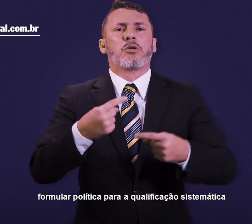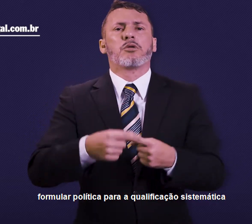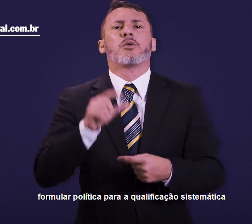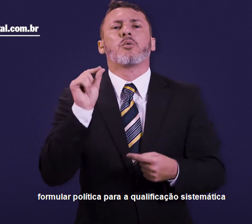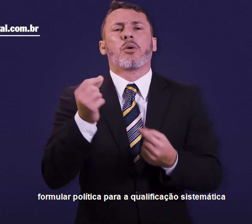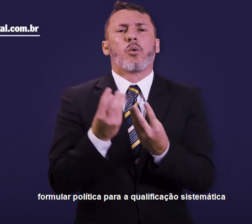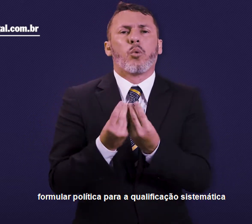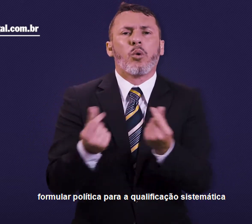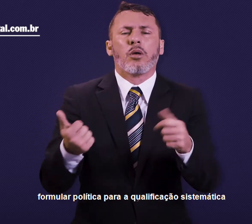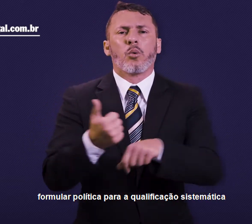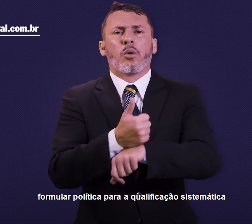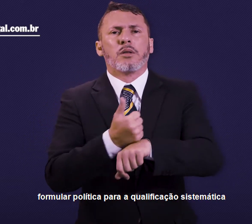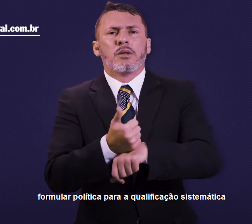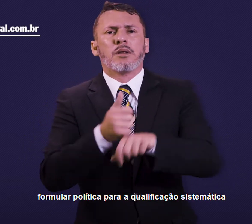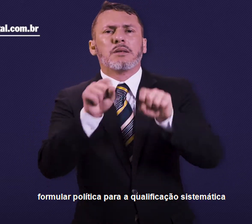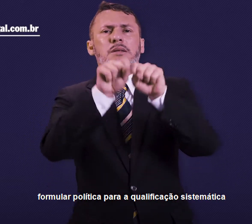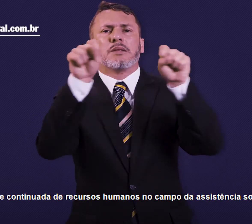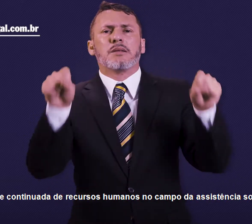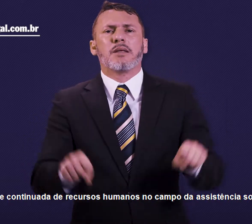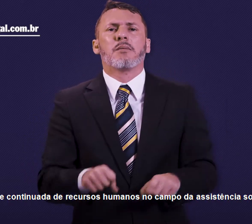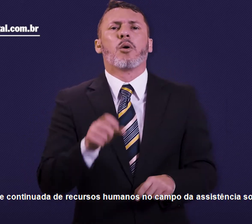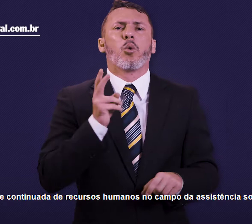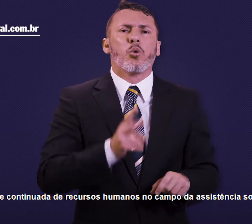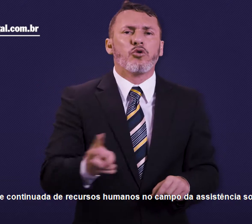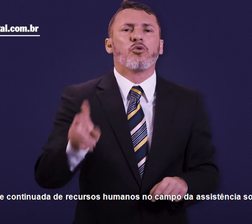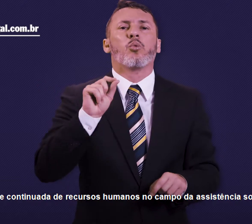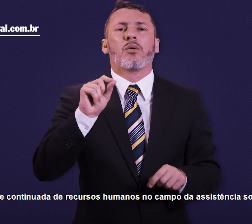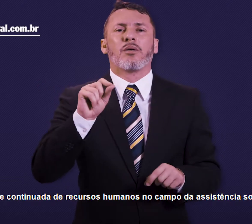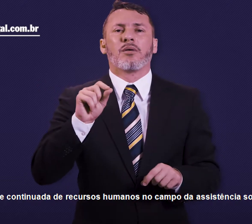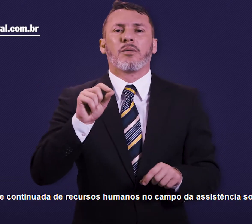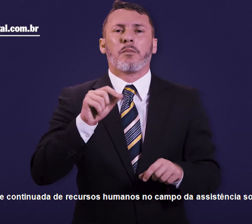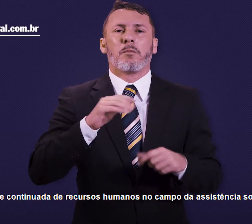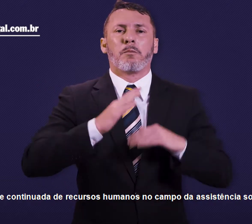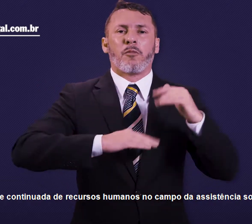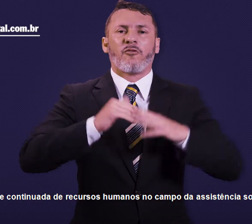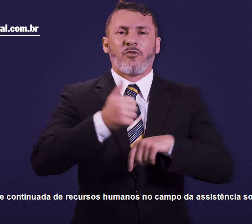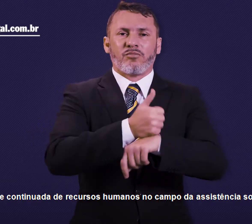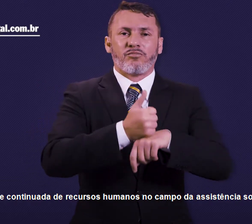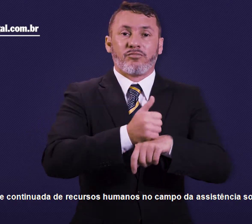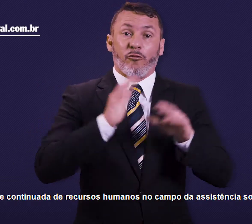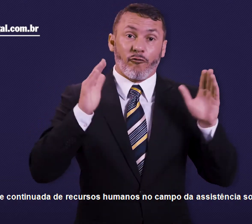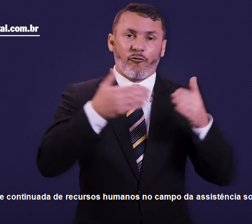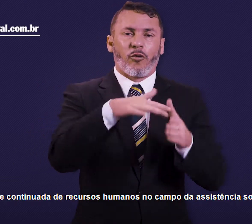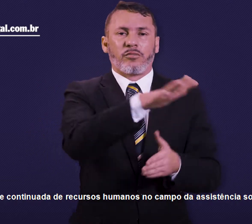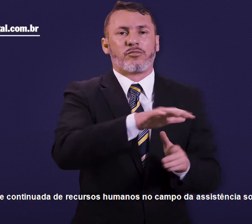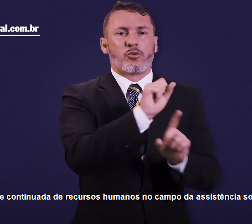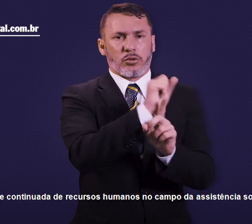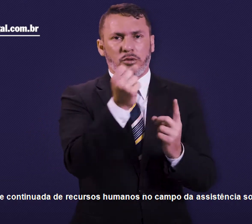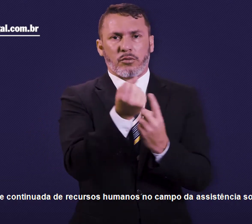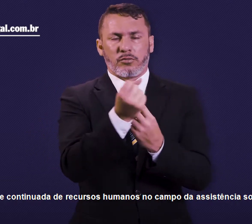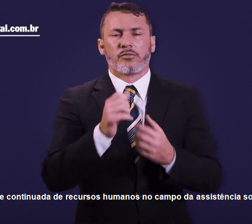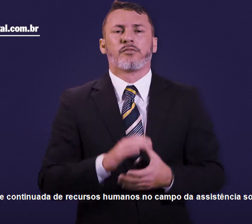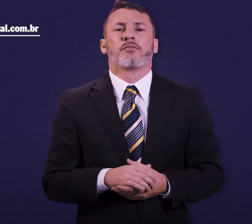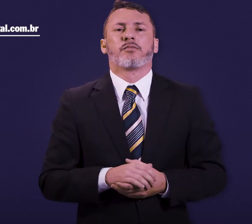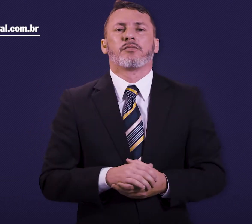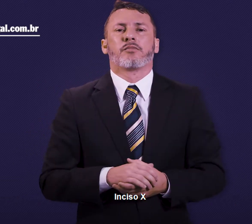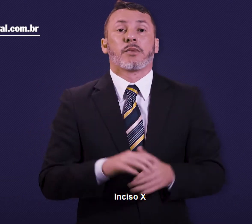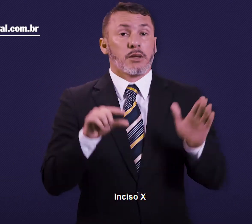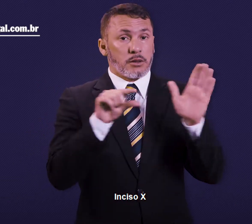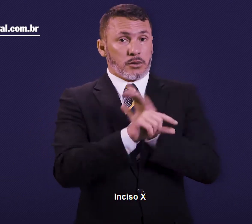para a qualificação sistemática e continuada de recursos humanos no campo da assistência social. Inciso